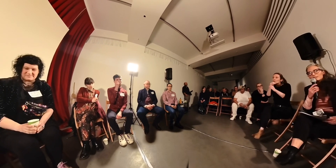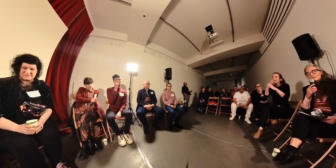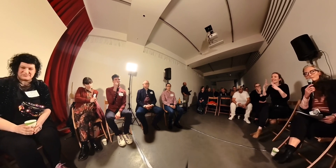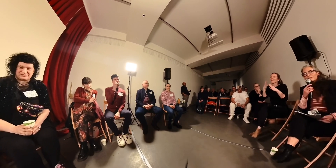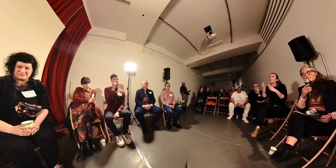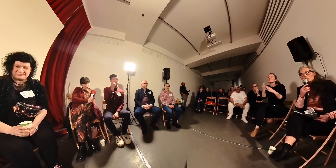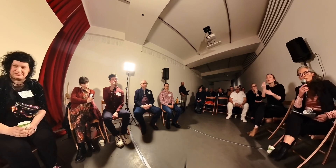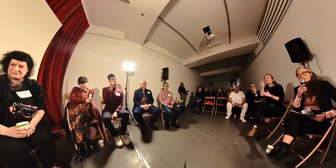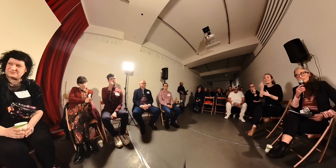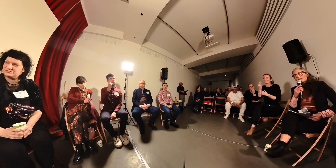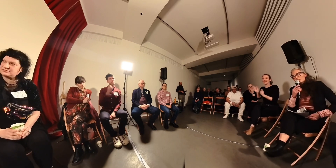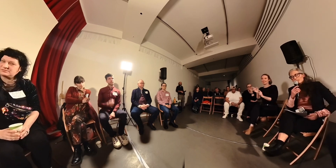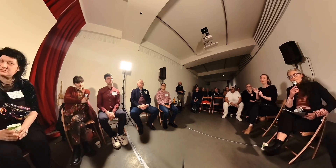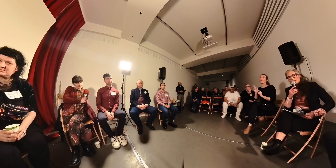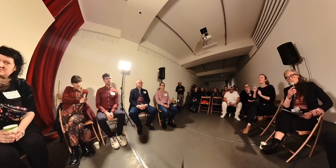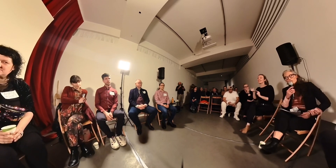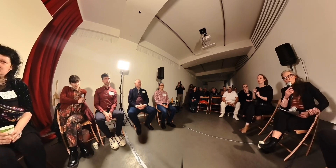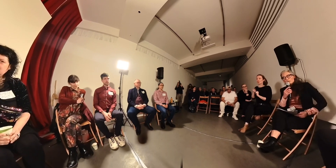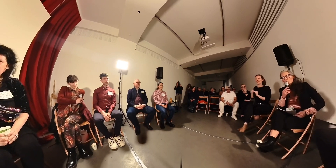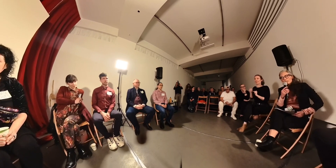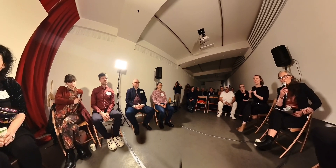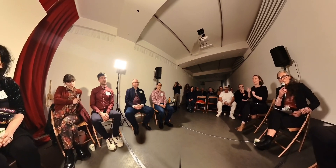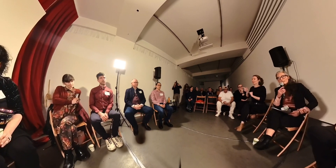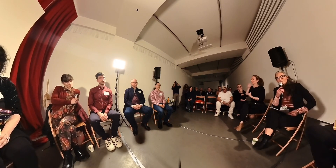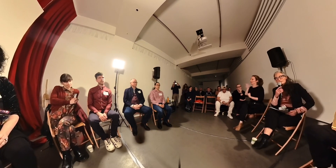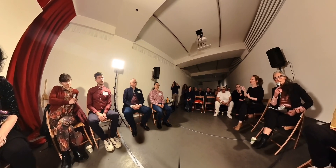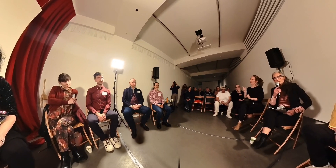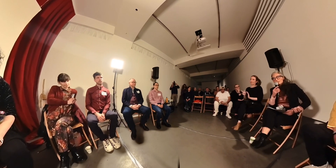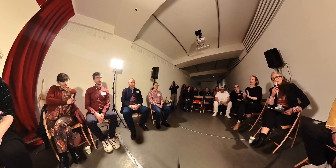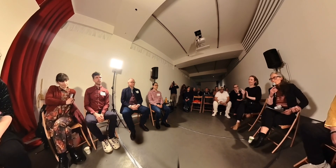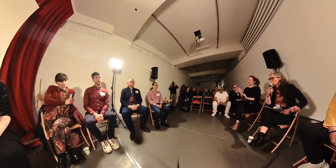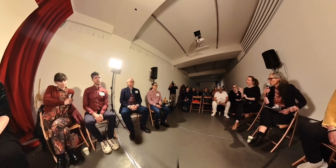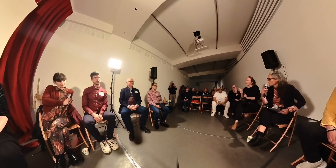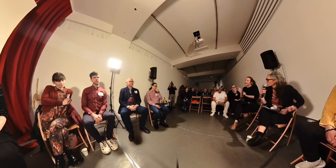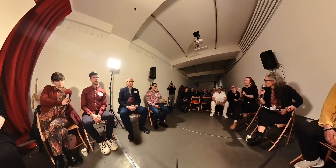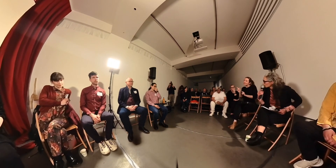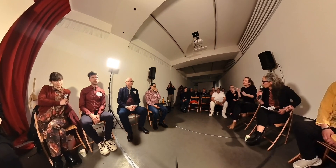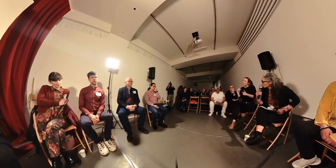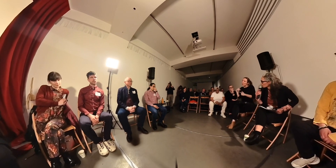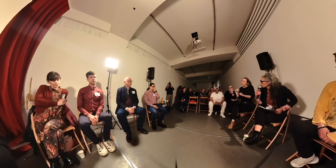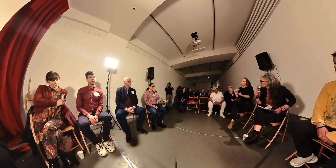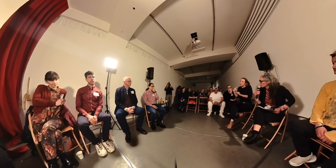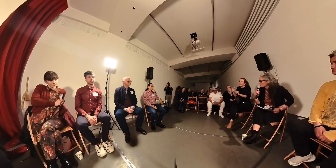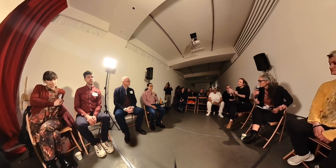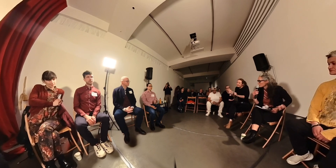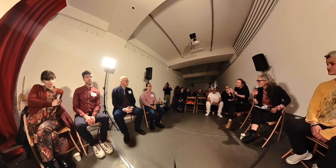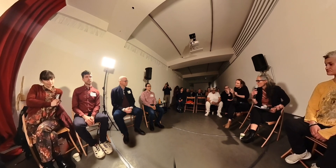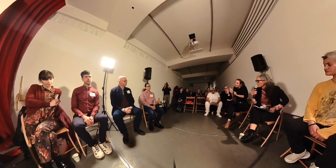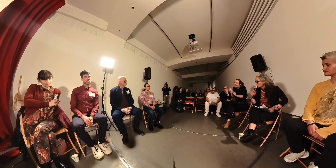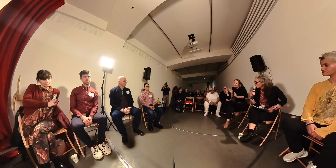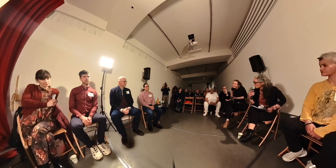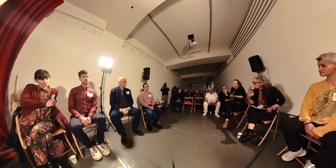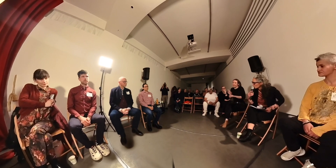ale zároveň taky i nějakou historii, ale jenom asi bych to tak shrnula, že